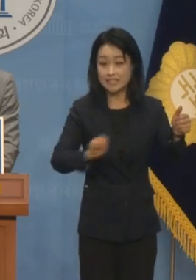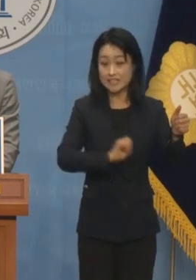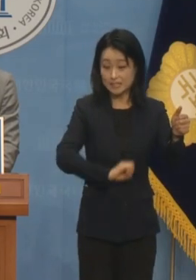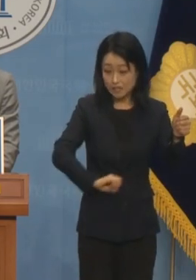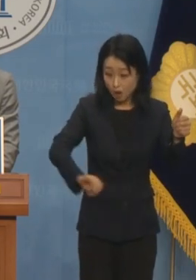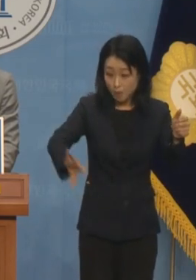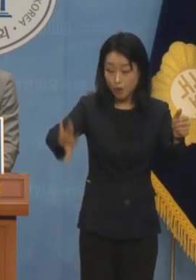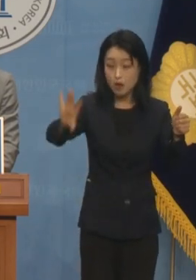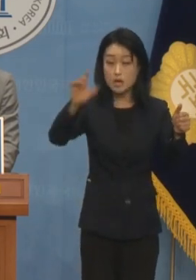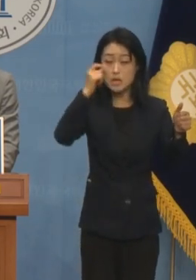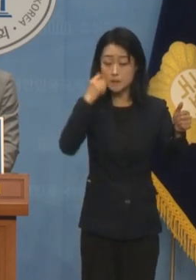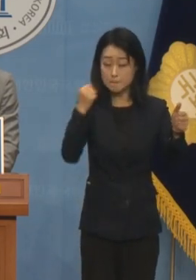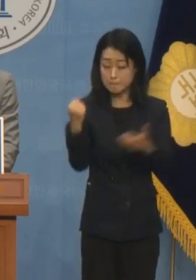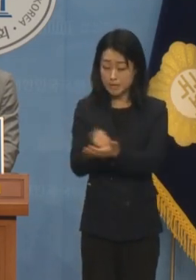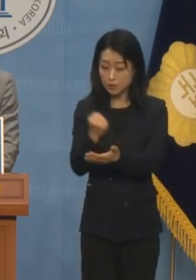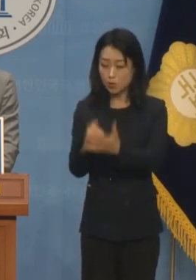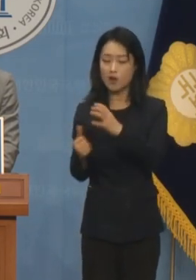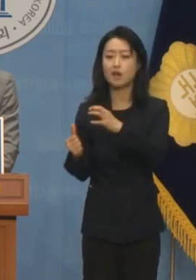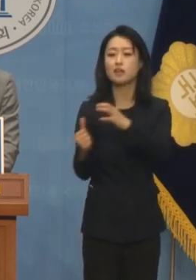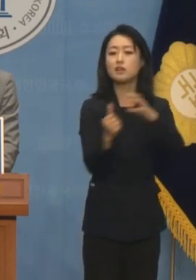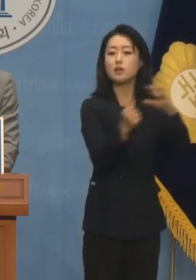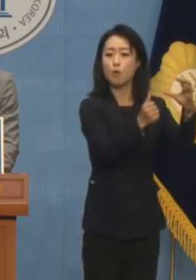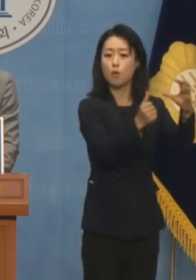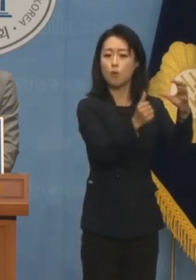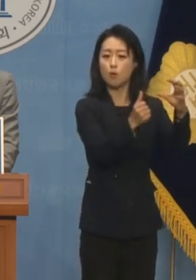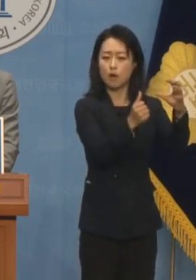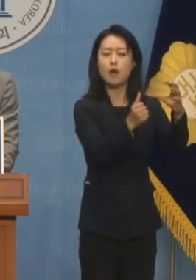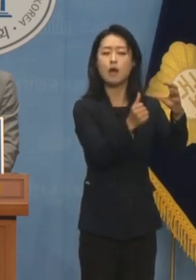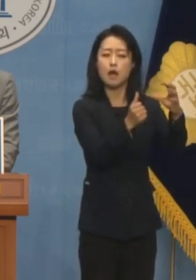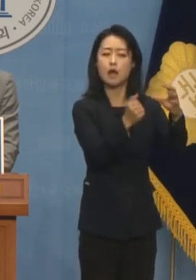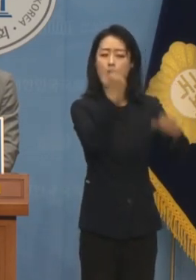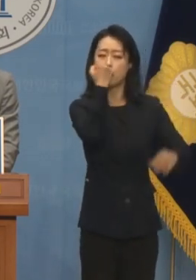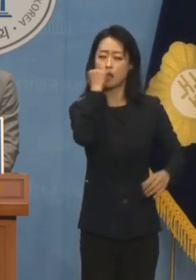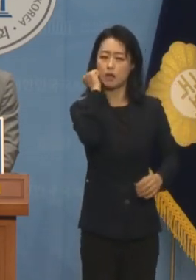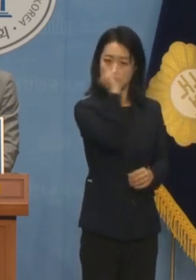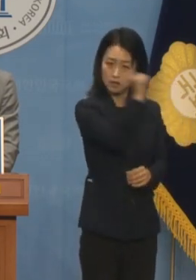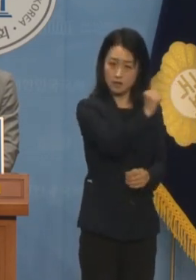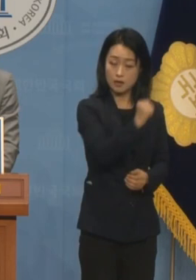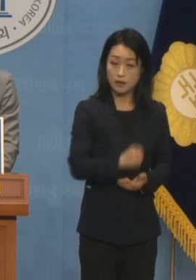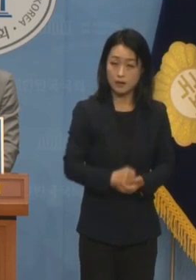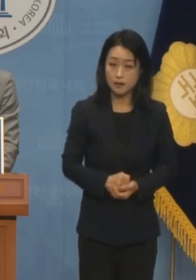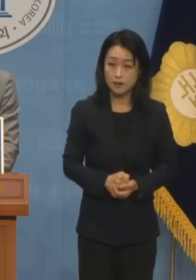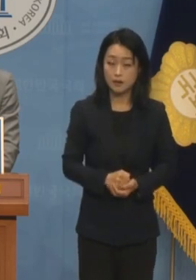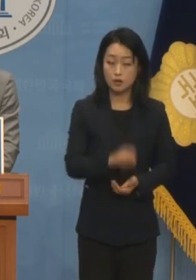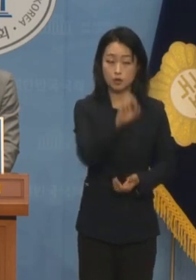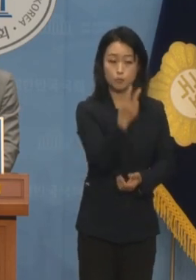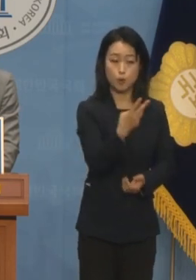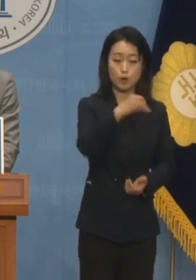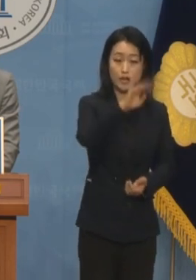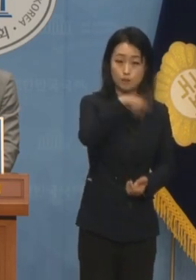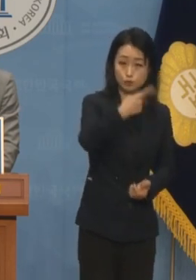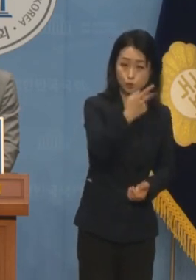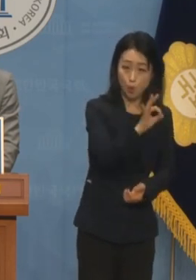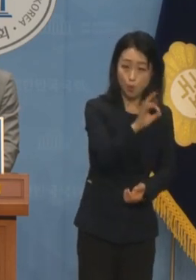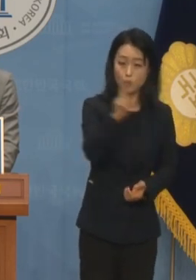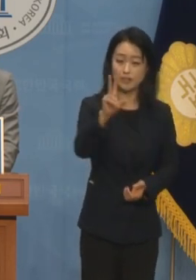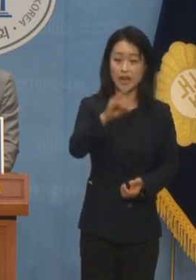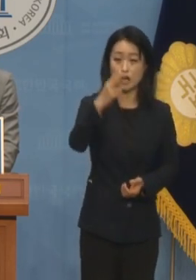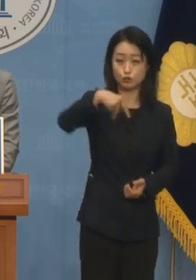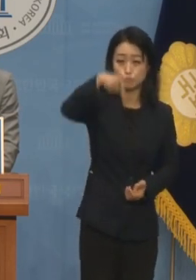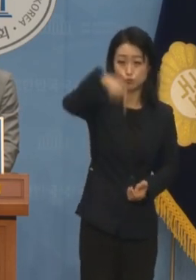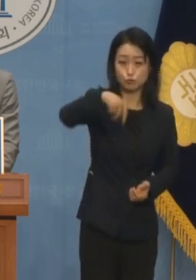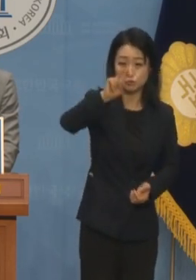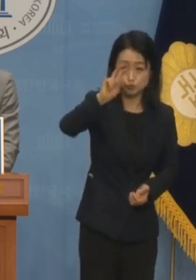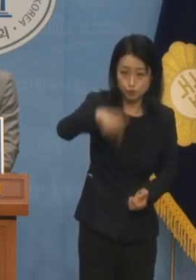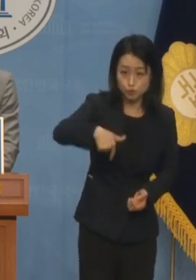이상도 이하도 아니었다라는 생각을 할 수밖에 없습니다. 표리부동, 양두구육,